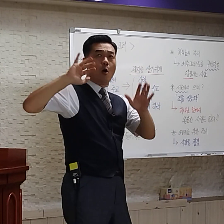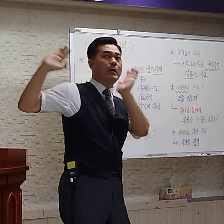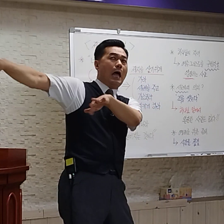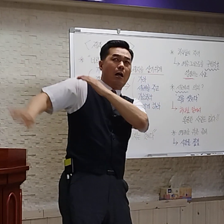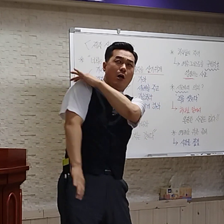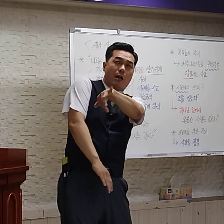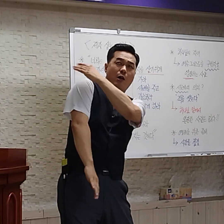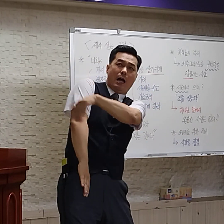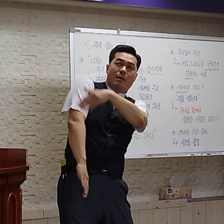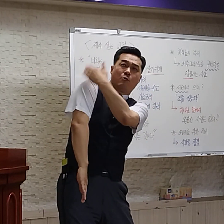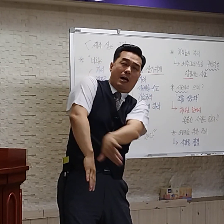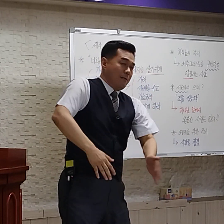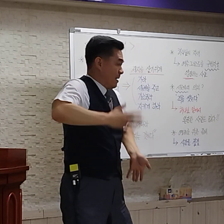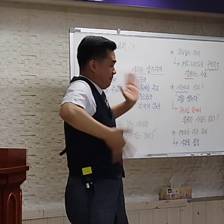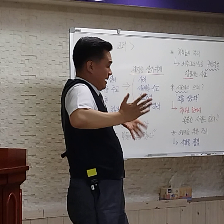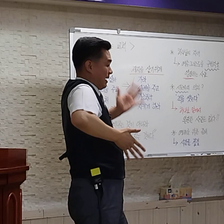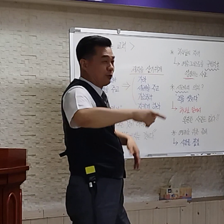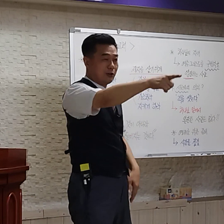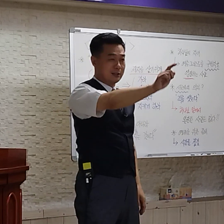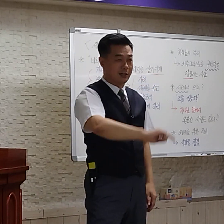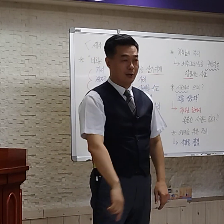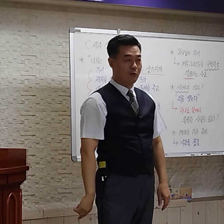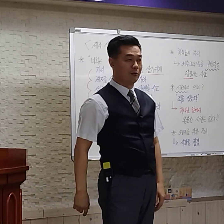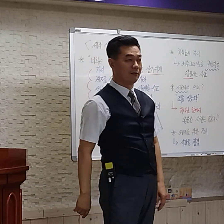엄마 막 뛰어다니잖아요.